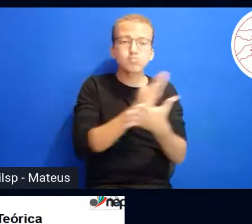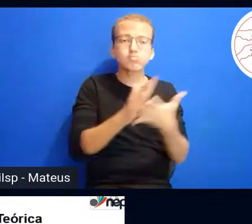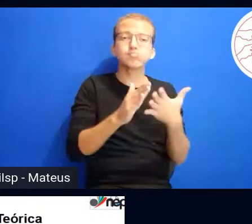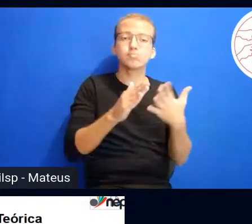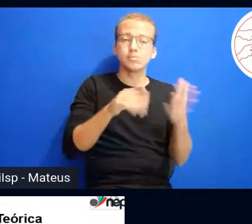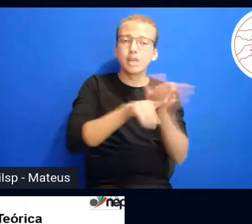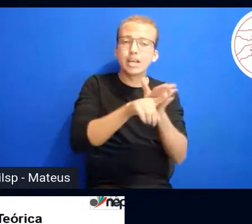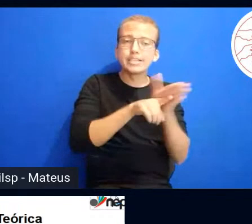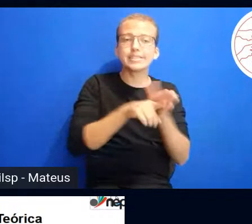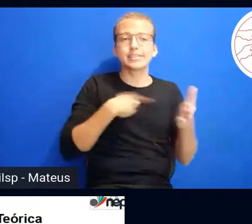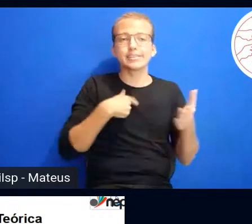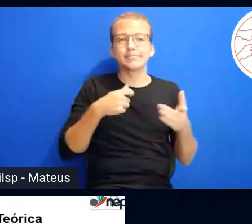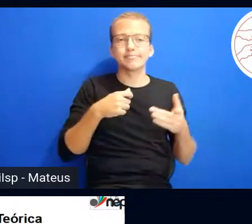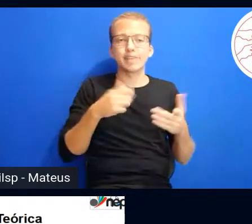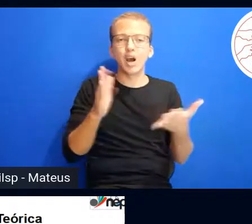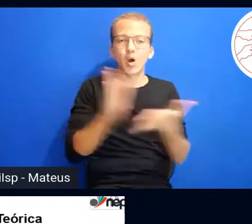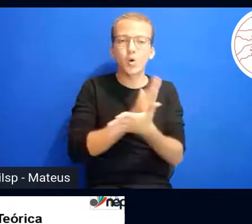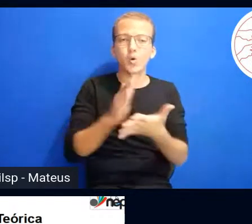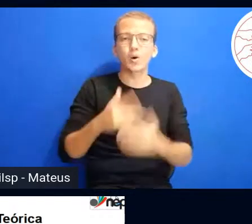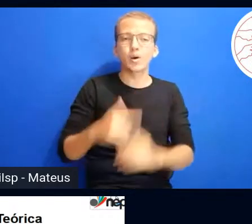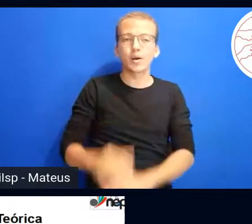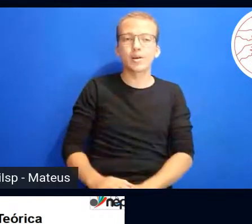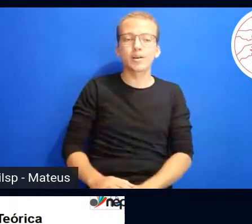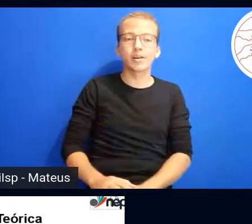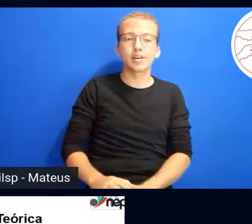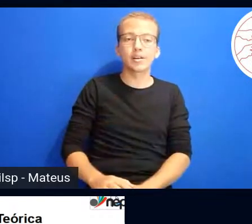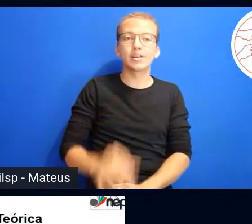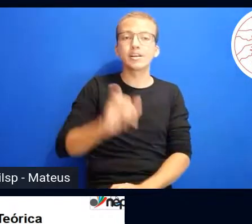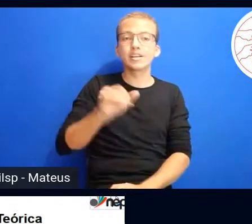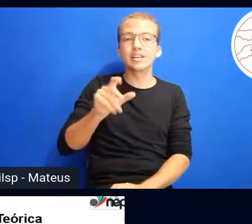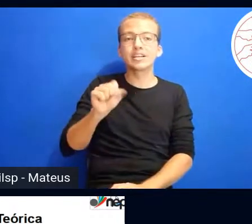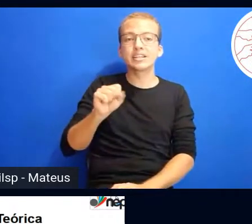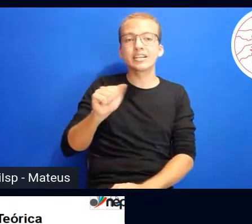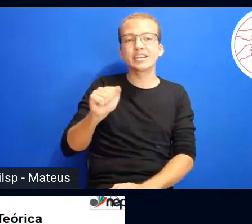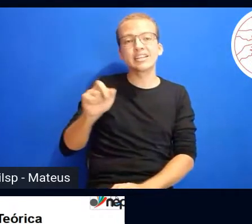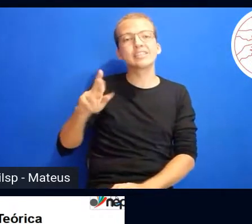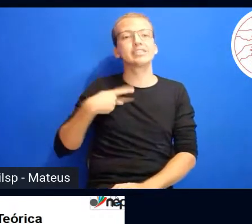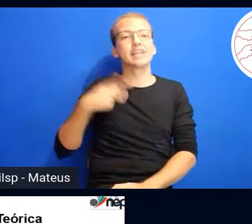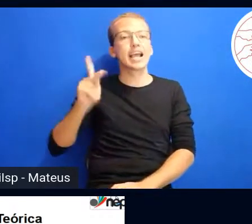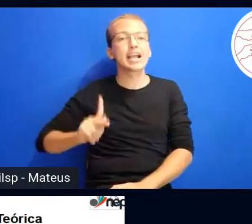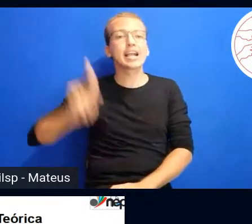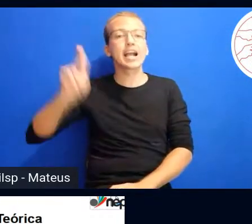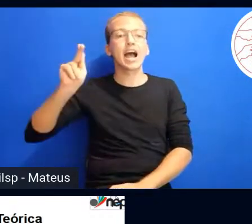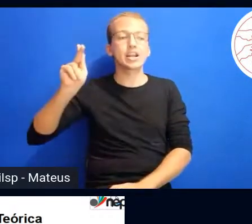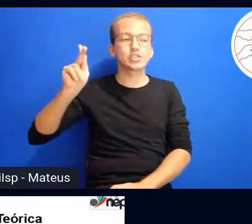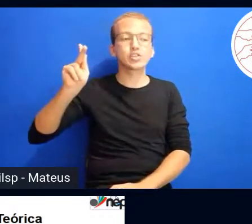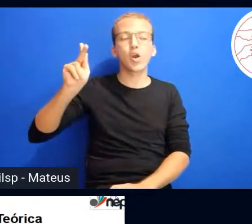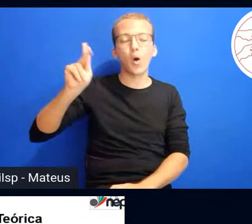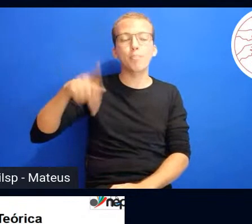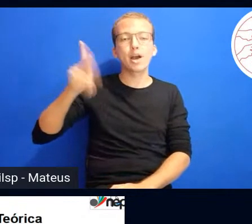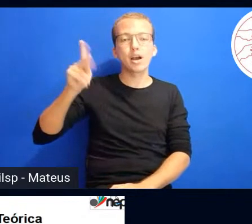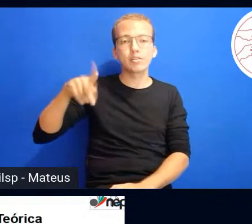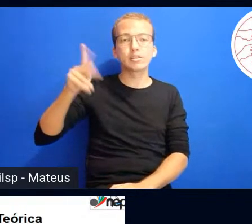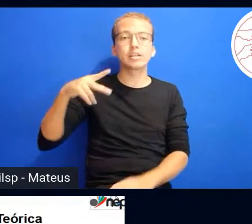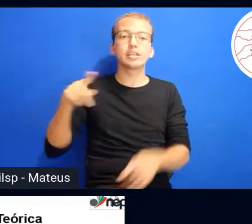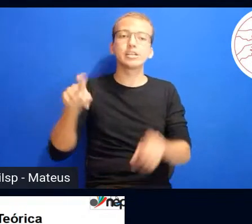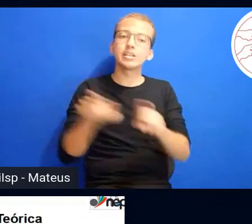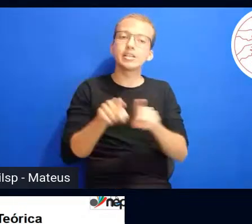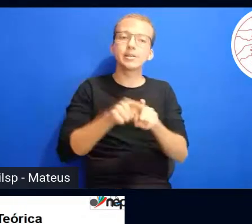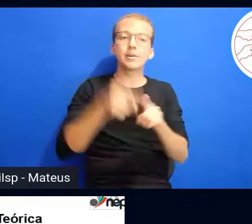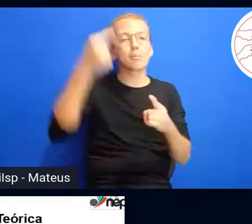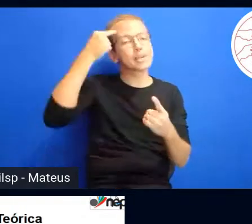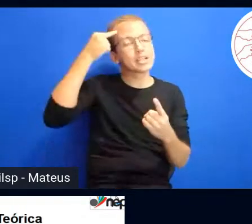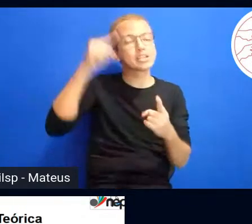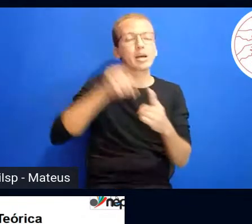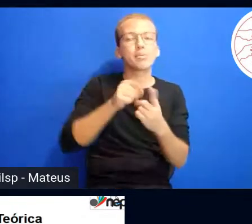elas eh Aldre Jesser, Karim Strobel, né? eh em contrapartida, dialogando com as teorias que